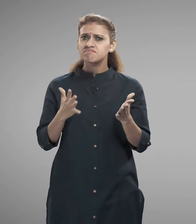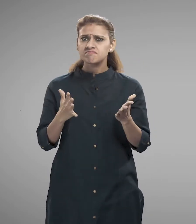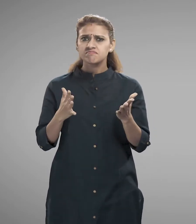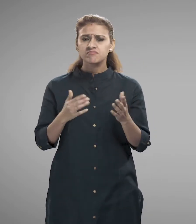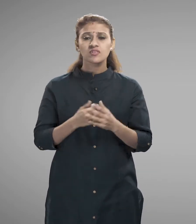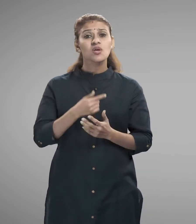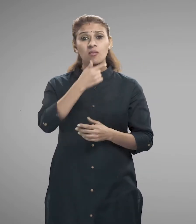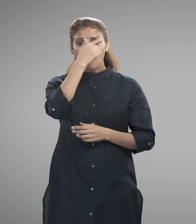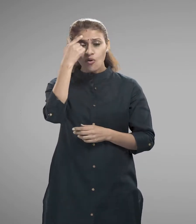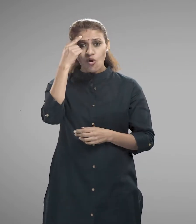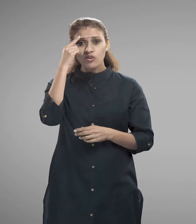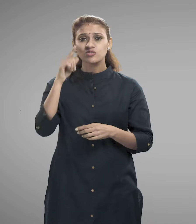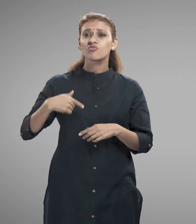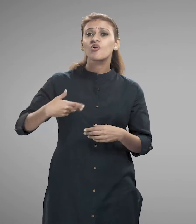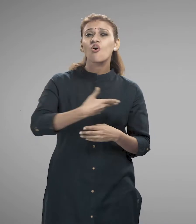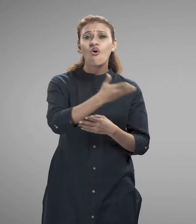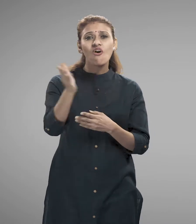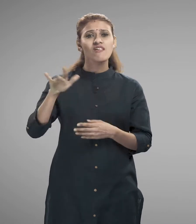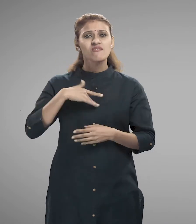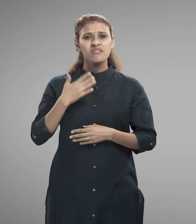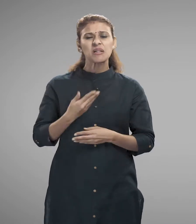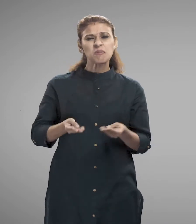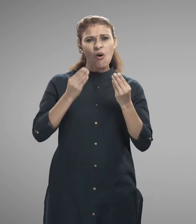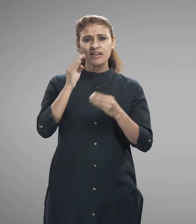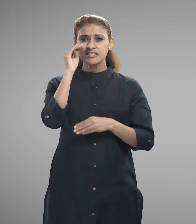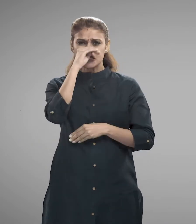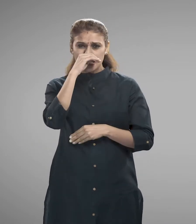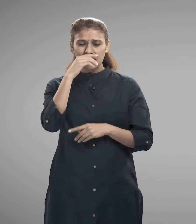करते क्योंकि हम इतने शर्मिंदा और लज्जित हैं।